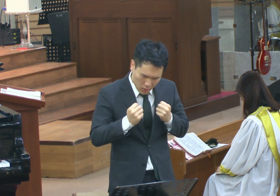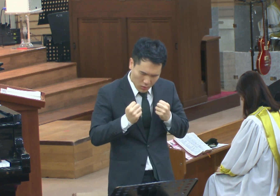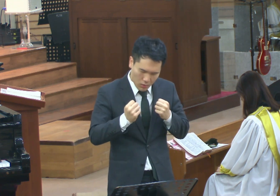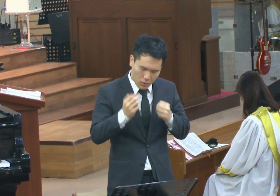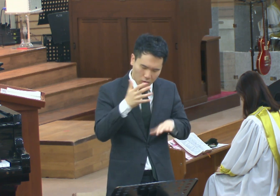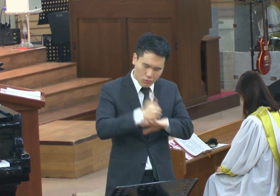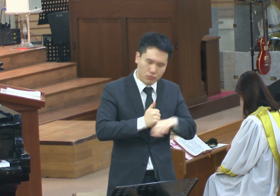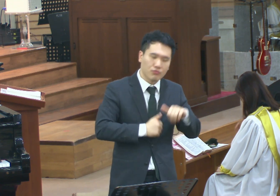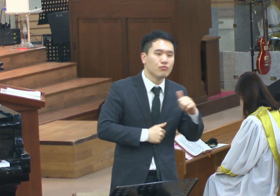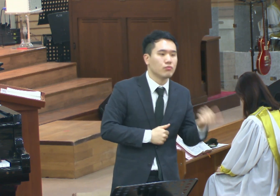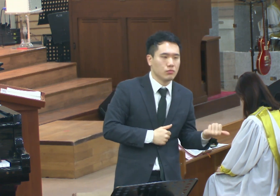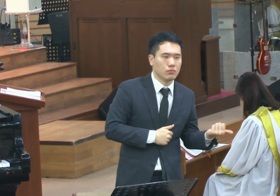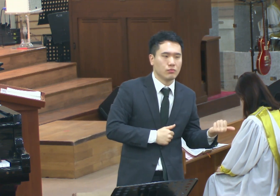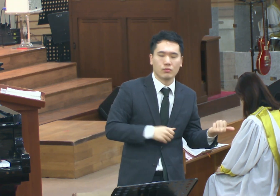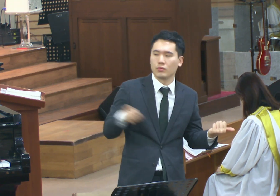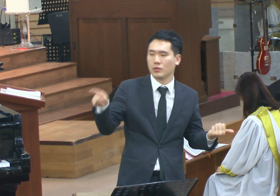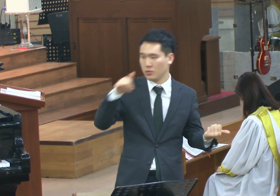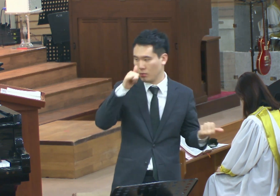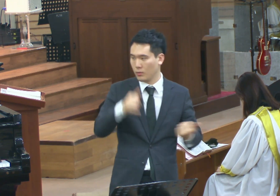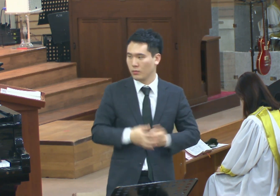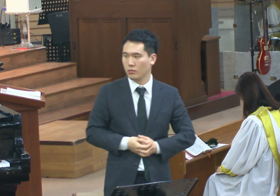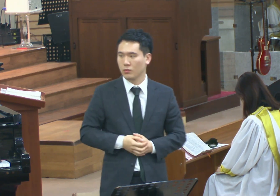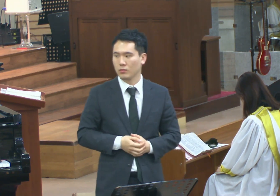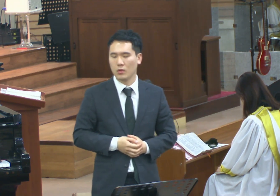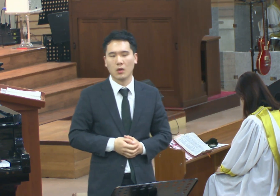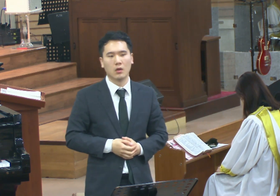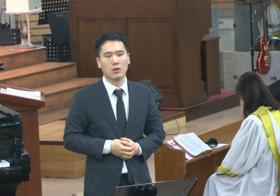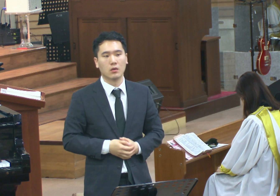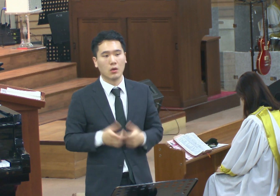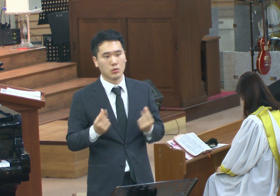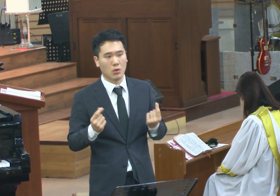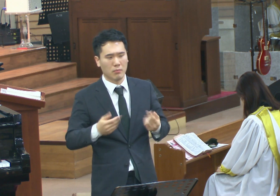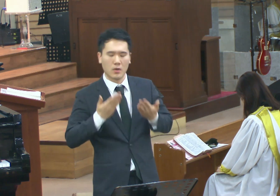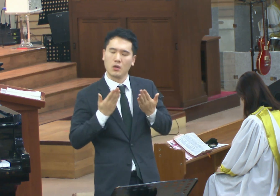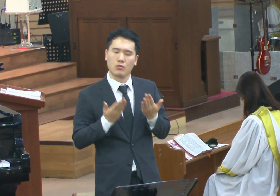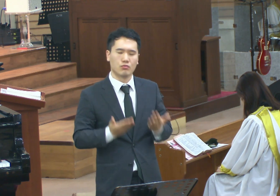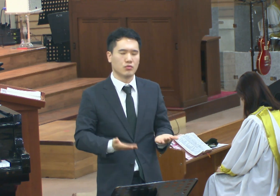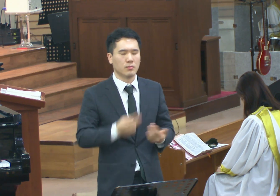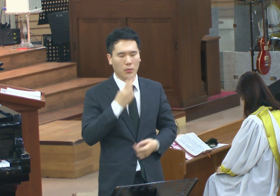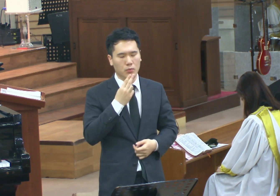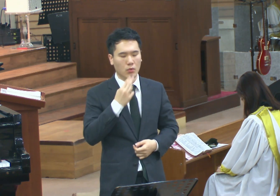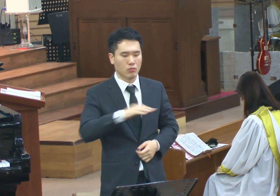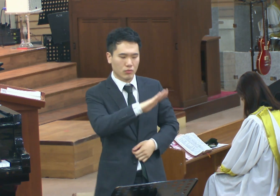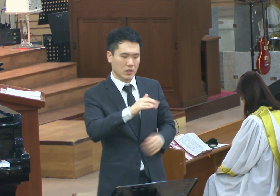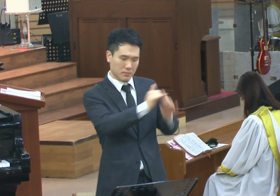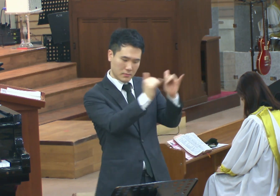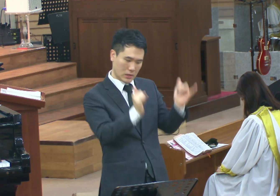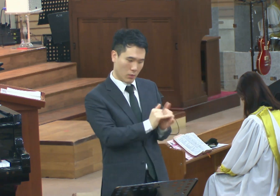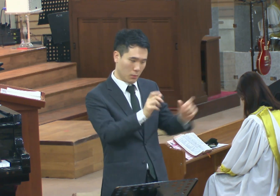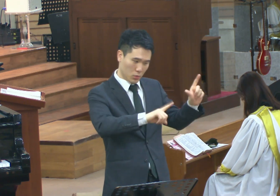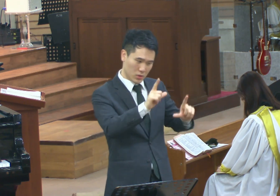사회. 모두가 피곤해요. 조금 더 열심히.